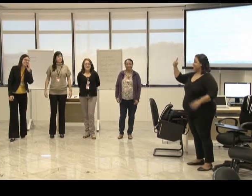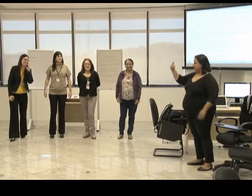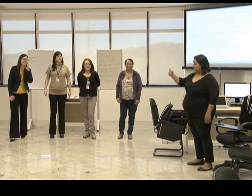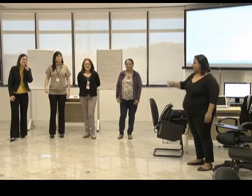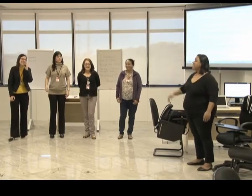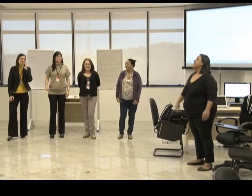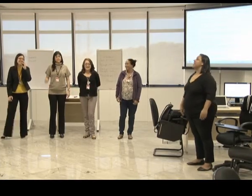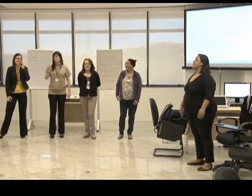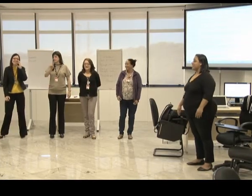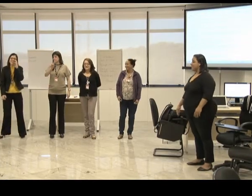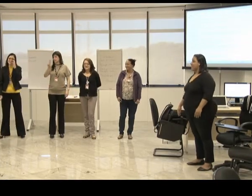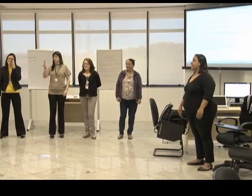ela faz muito rápido.